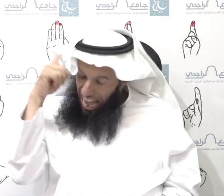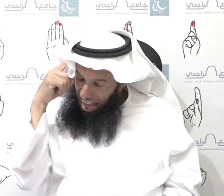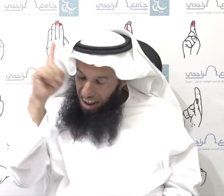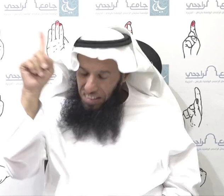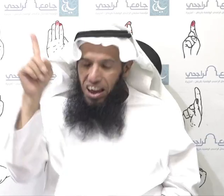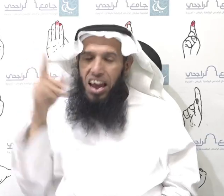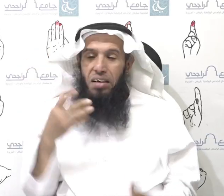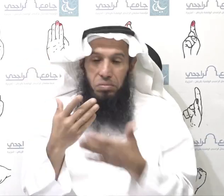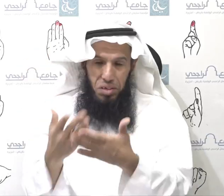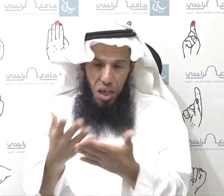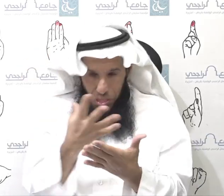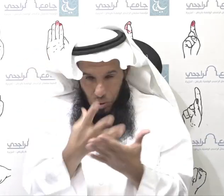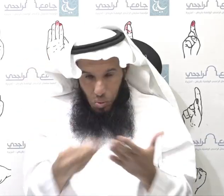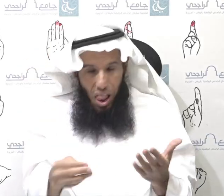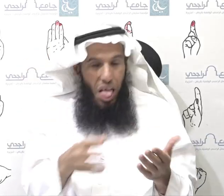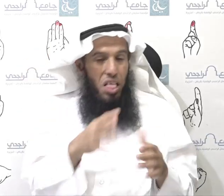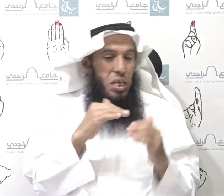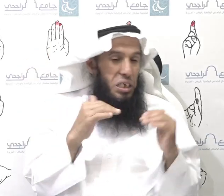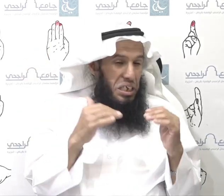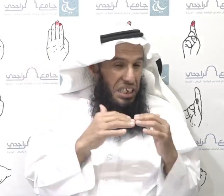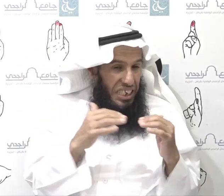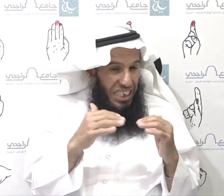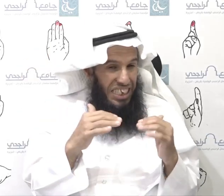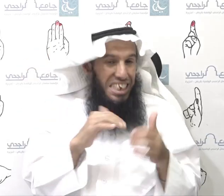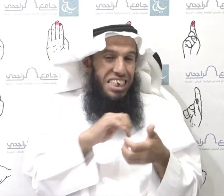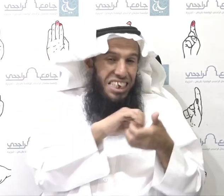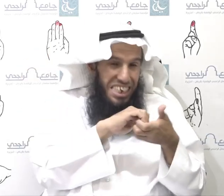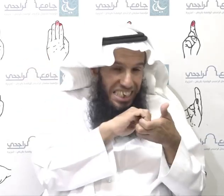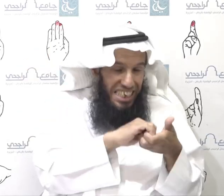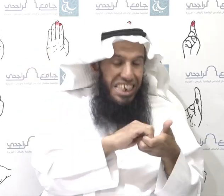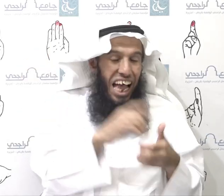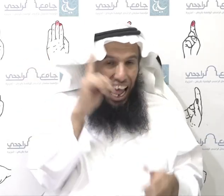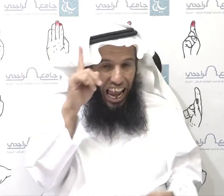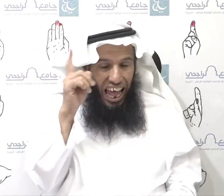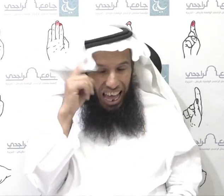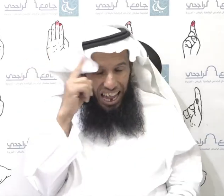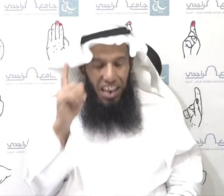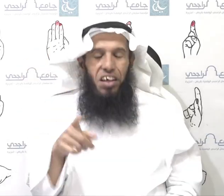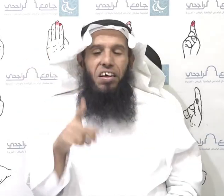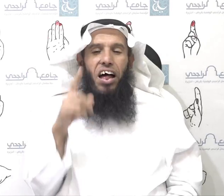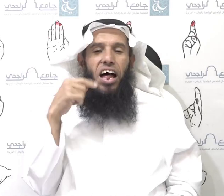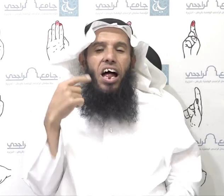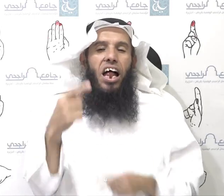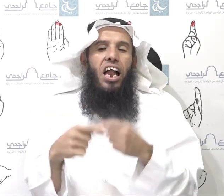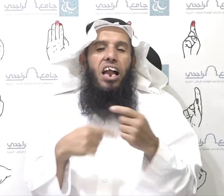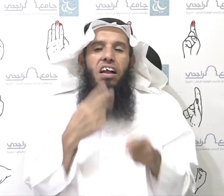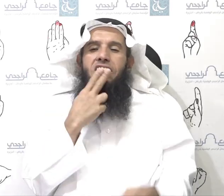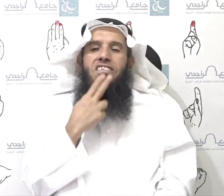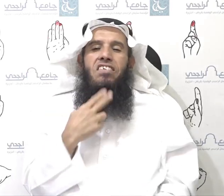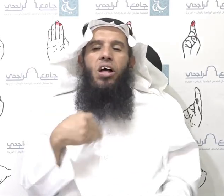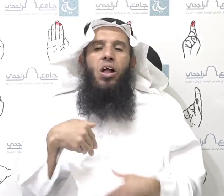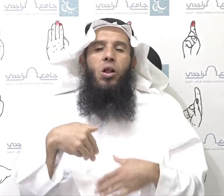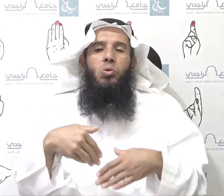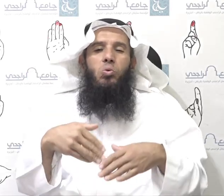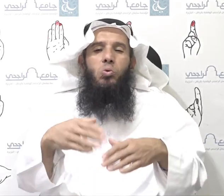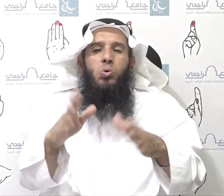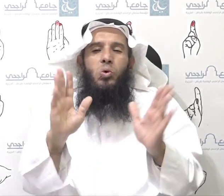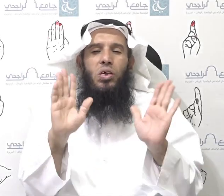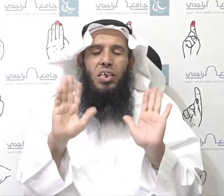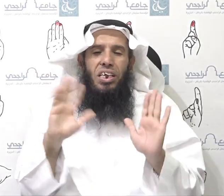فإن البر لا يبلى والديان لا يموت، والخير يدوم ويبقى، ويرحل معك عملك